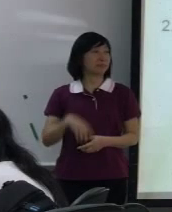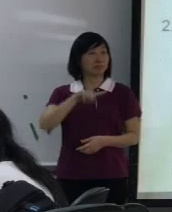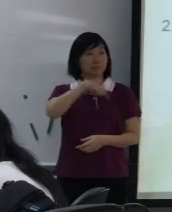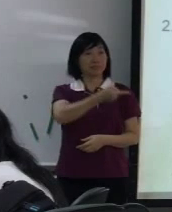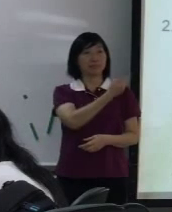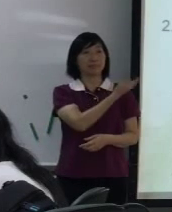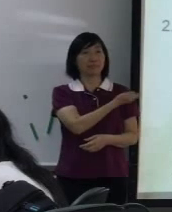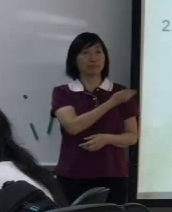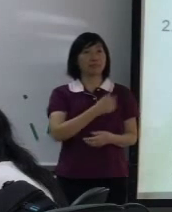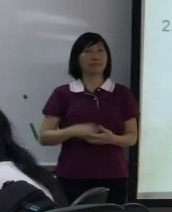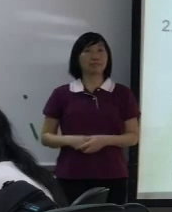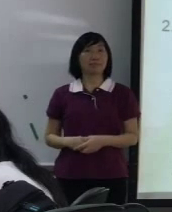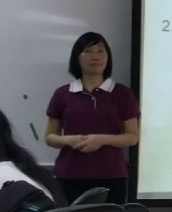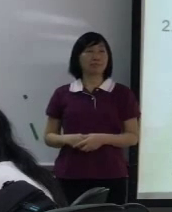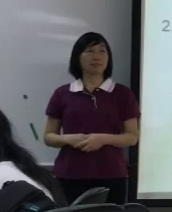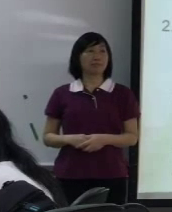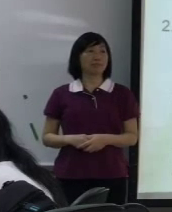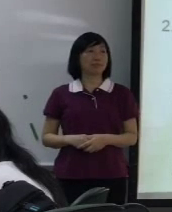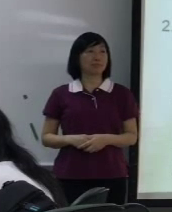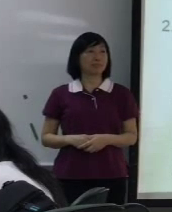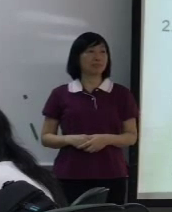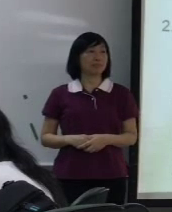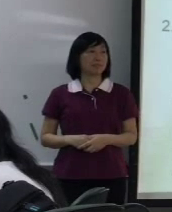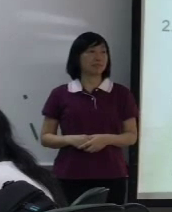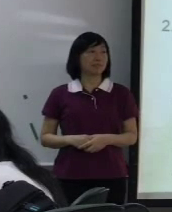下一张，就是行。